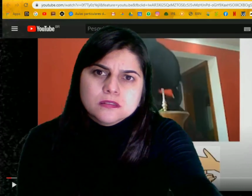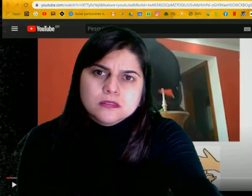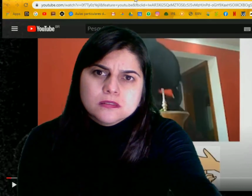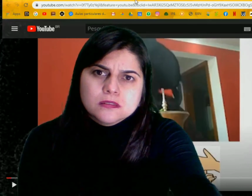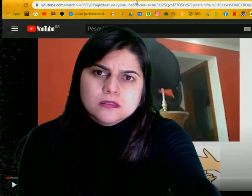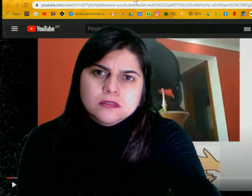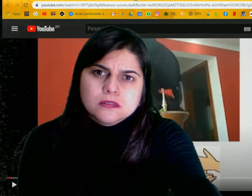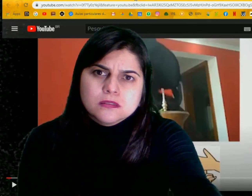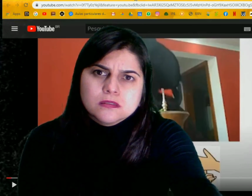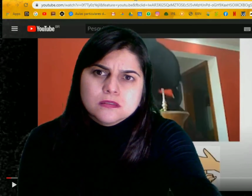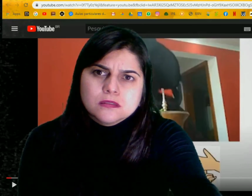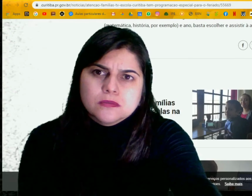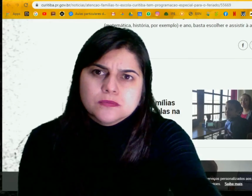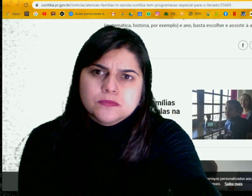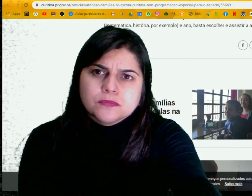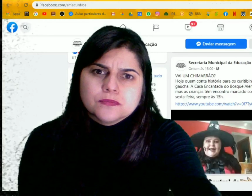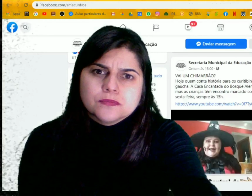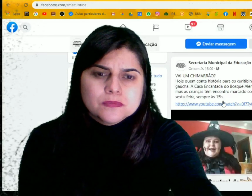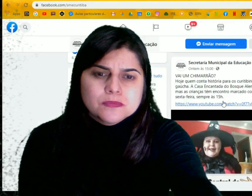história.